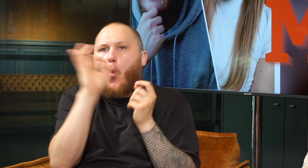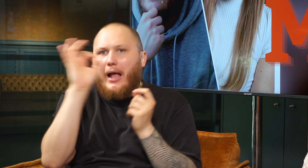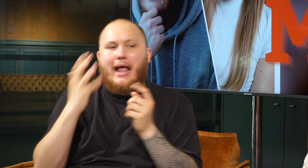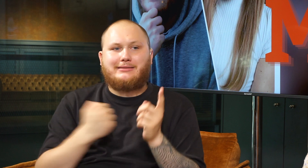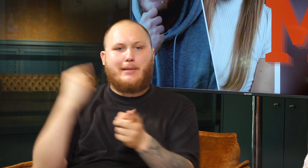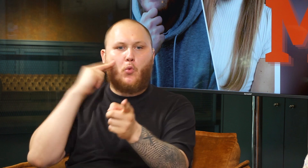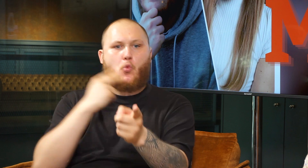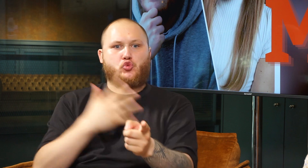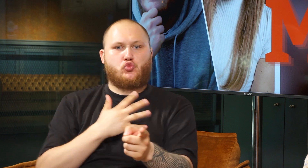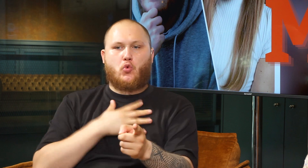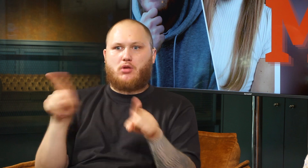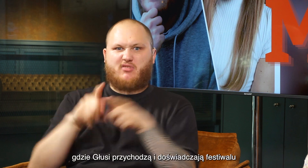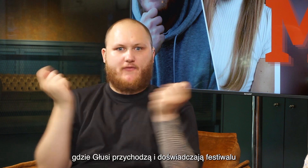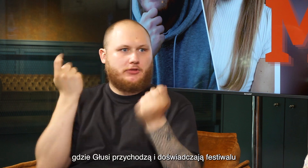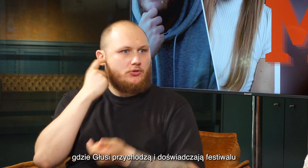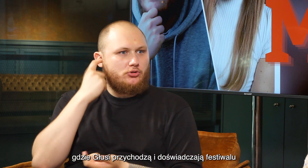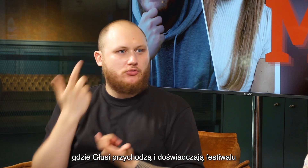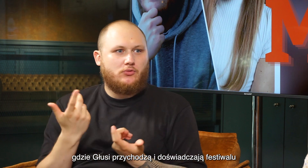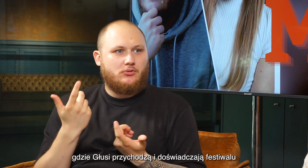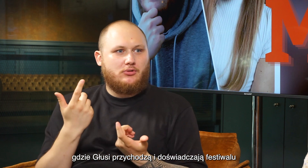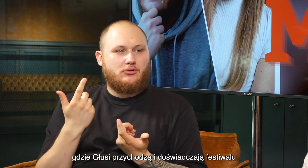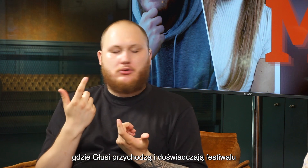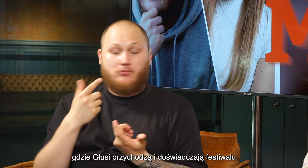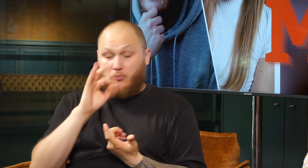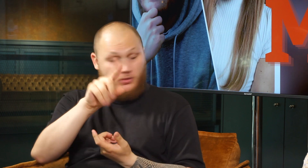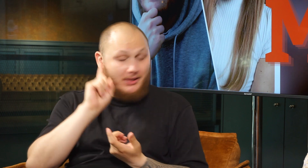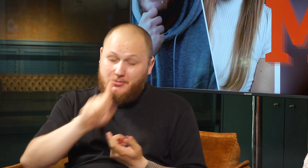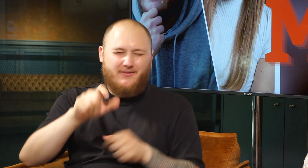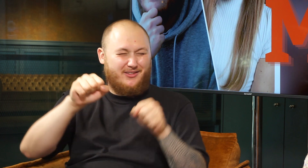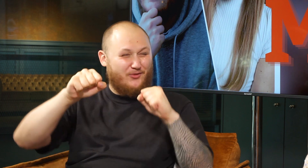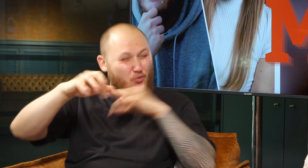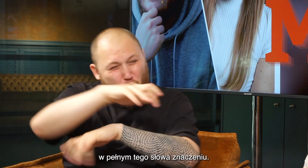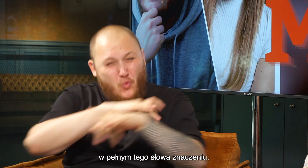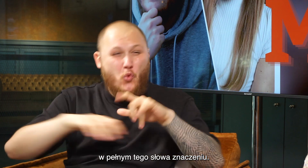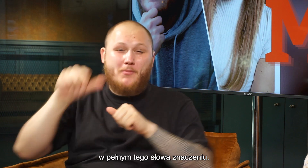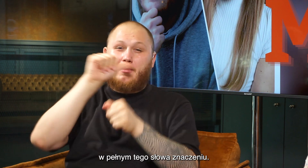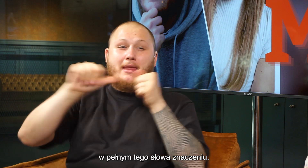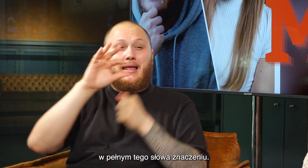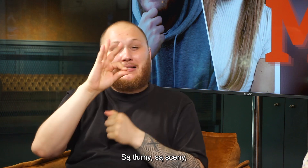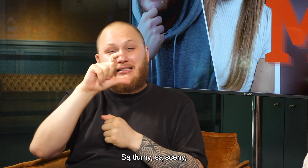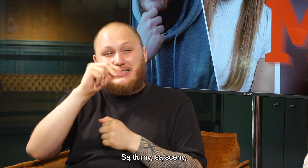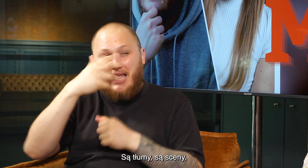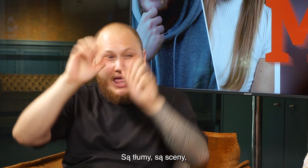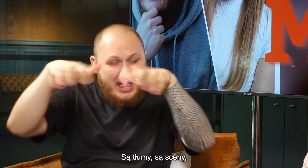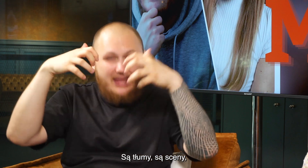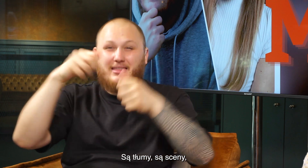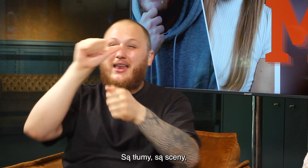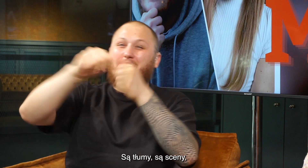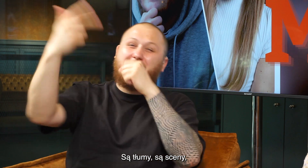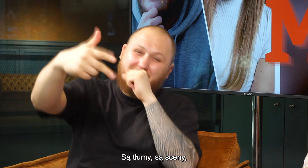tych naprawdę jedna z niewielu okazji, gdzie głusi przychodzą i doświadczają festiwalu naprawdę w pełnym tego słowa znaczeniu. Są